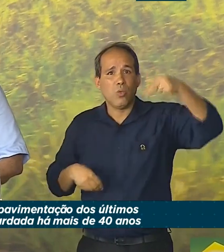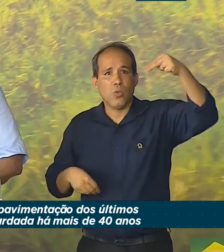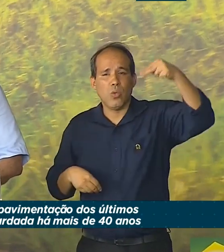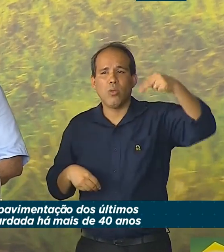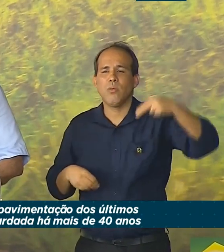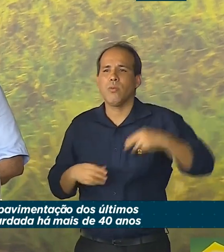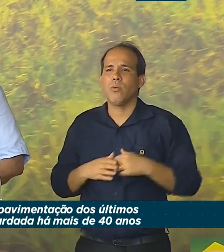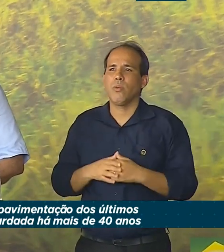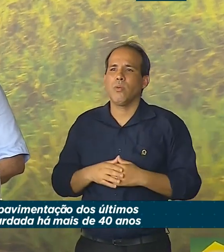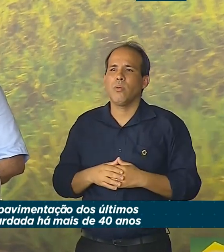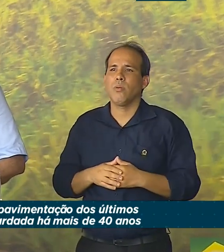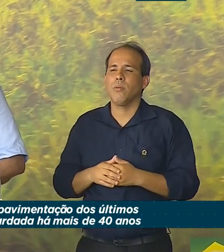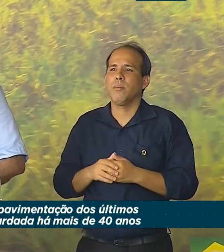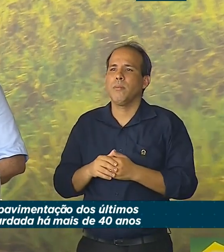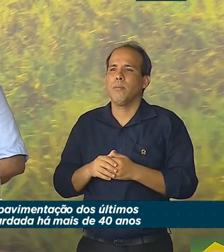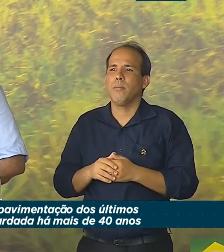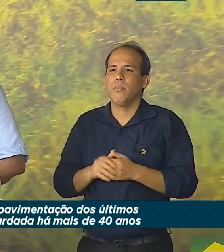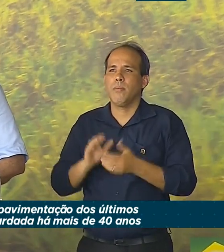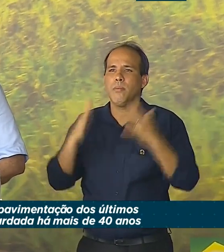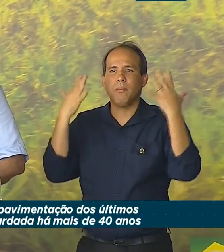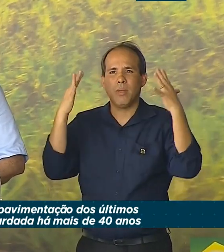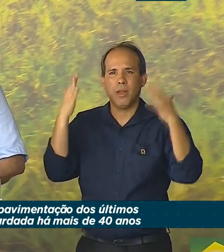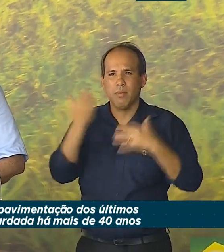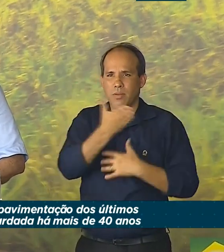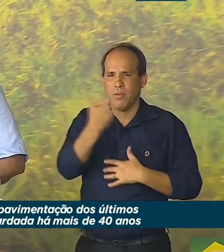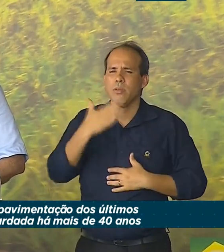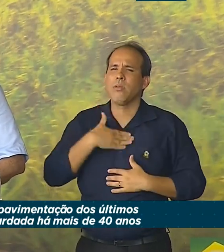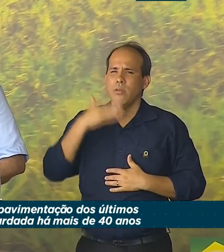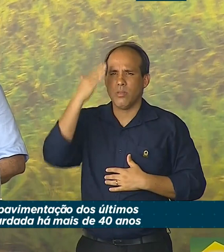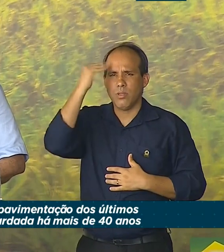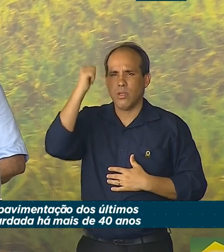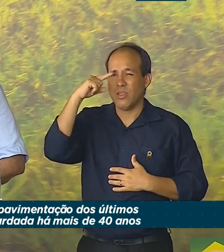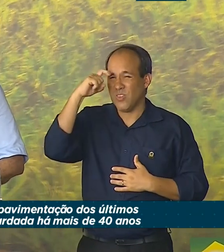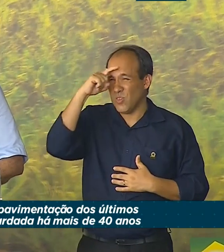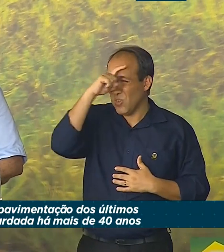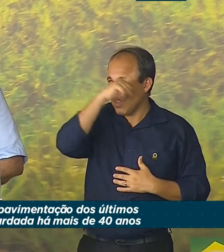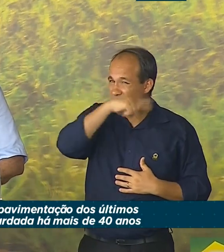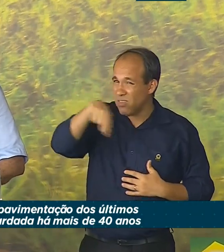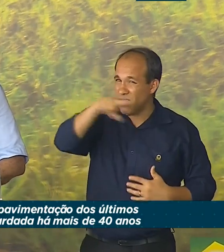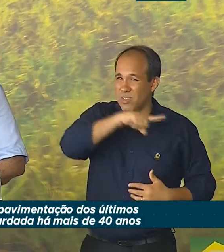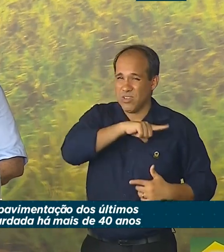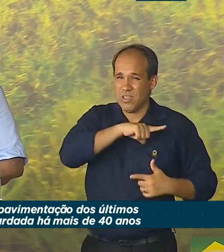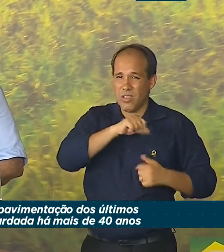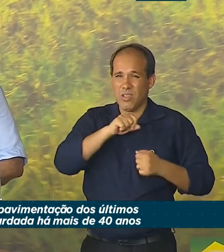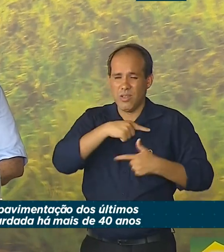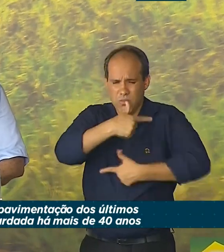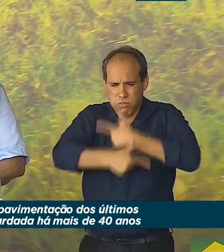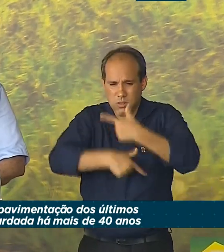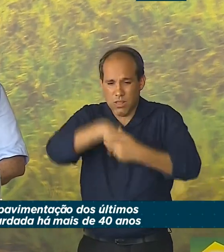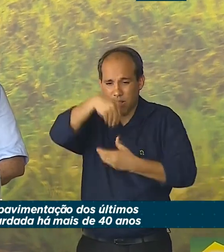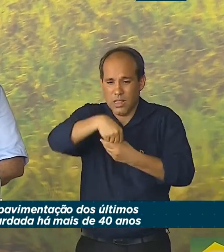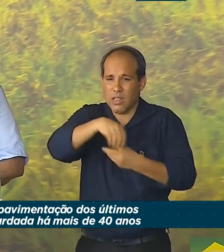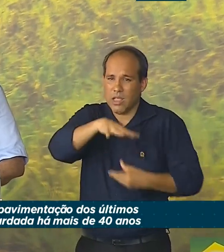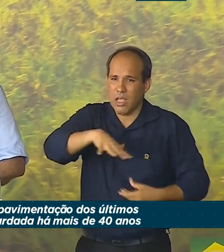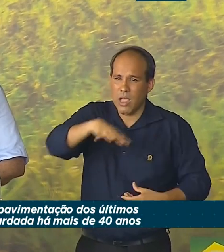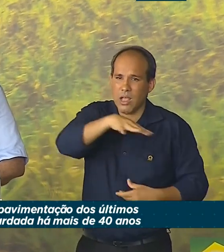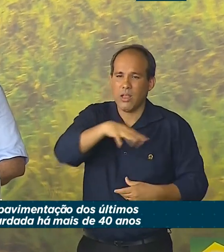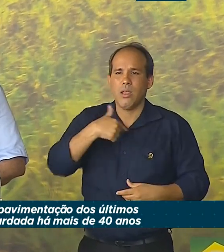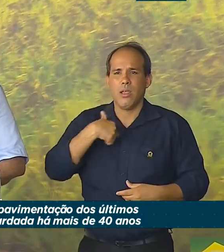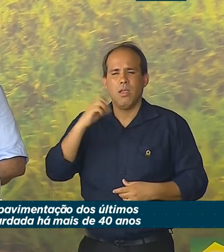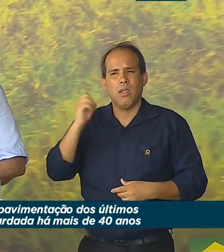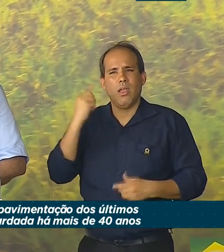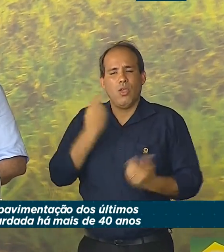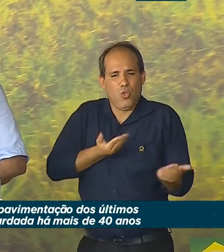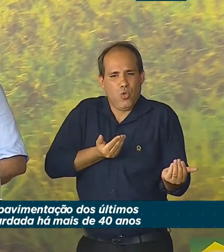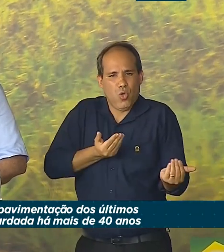eu só tenho a cumprimentá-los. Sei da dificuldade que vocês têm em trabalhar nessa área. Quando jovem